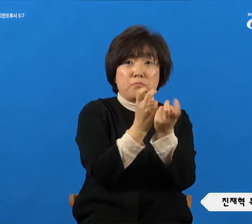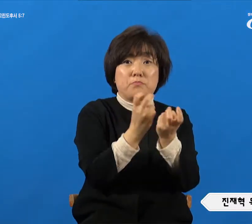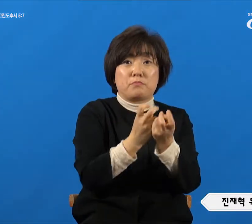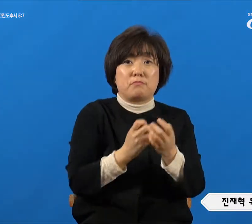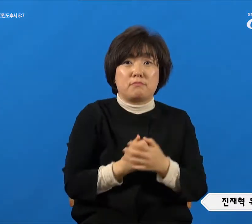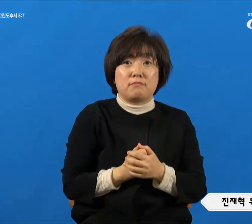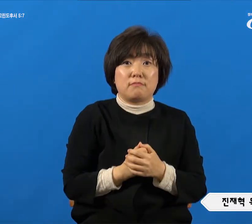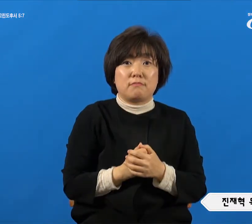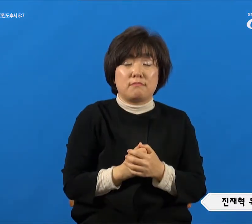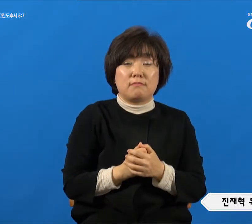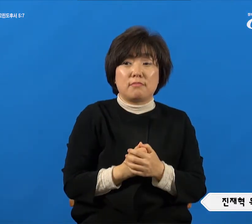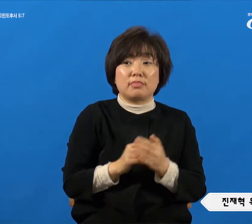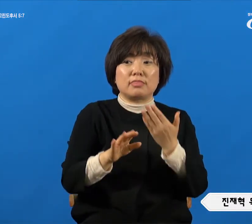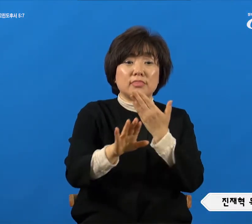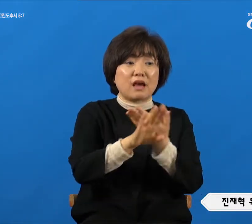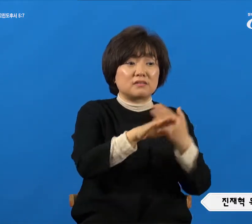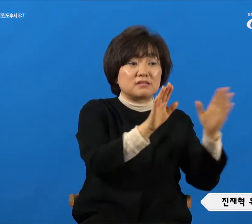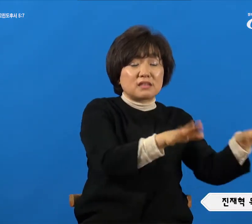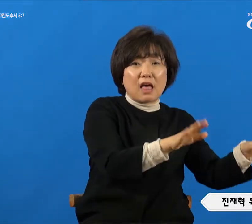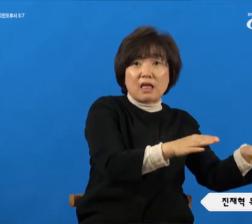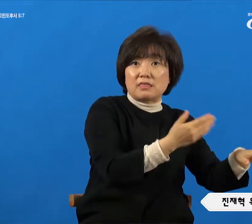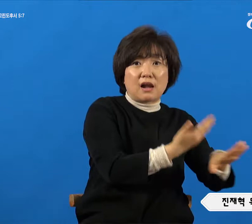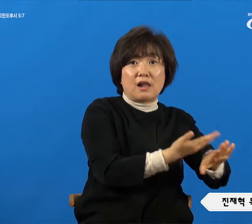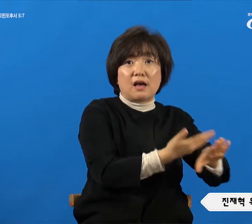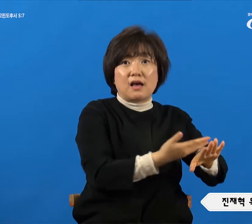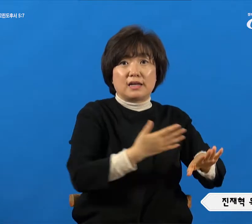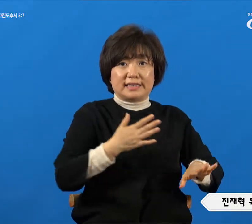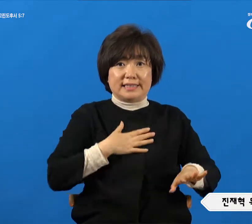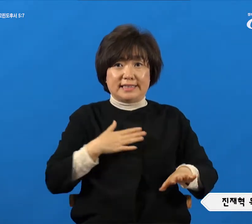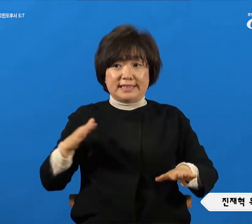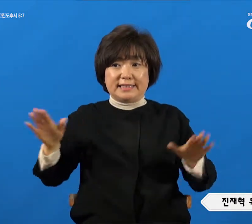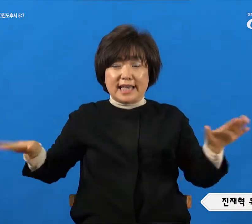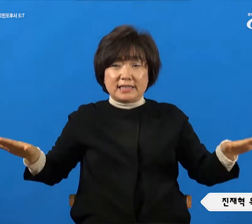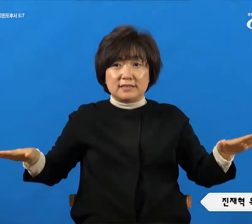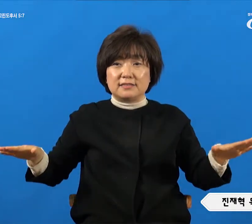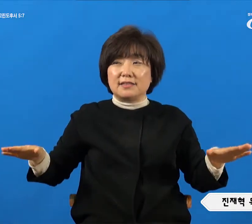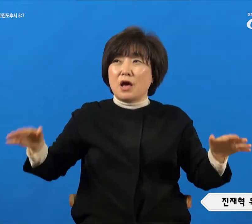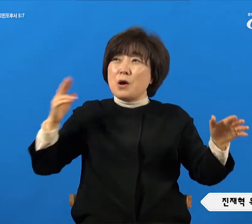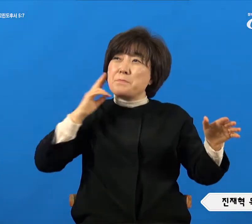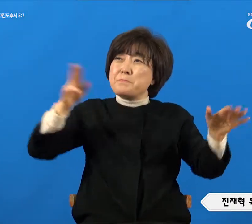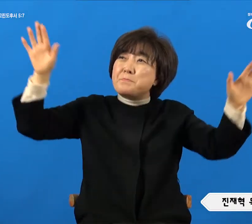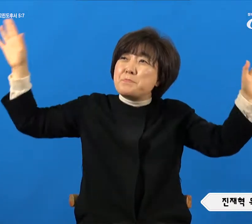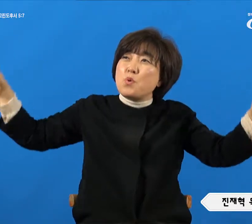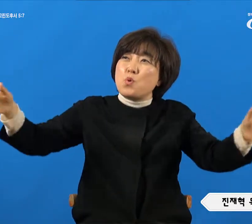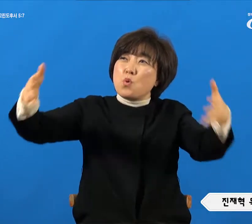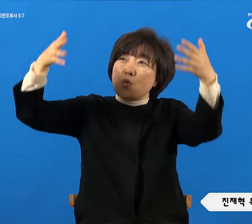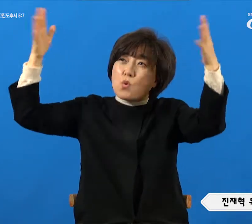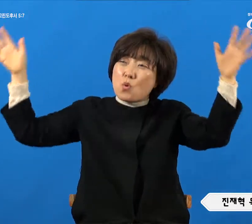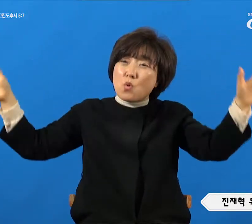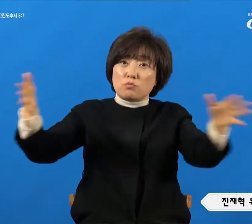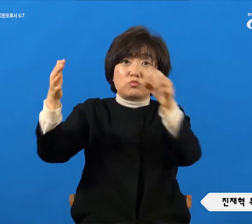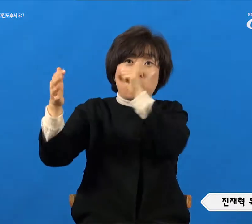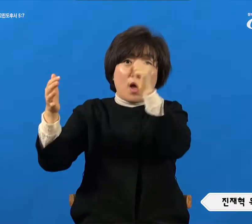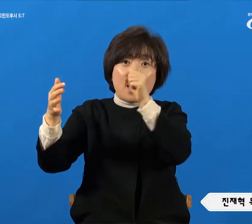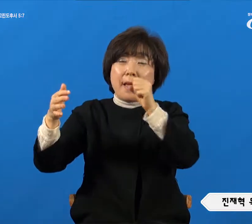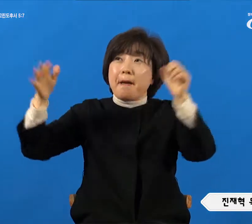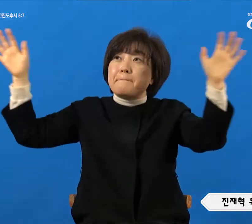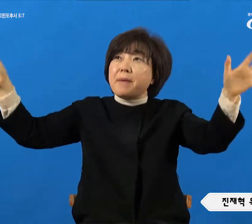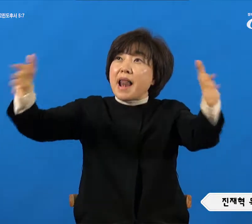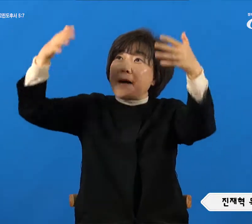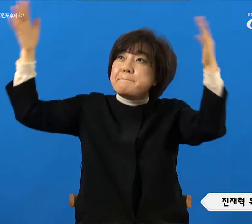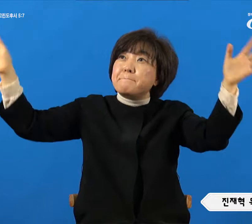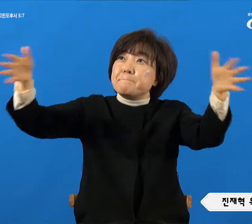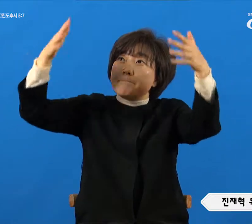때문입니다. 다른 새들과는 달리 이 새는 폭풍을 좋아한다고 합니다. 바람이 세게 불면